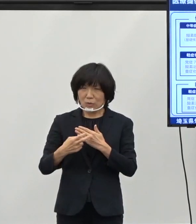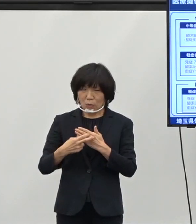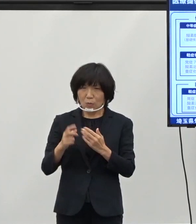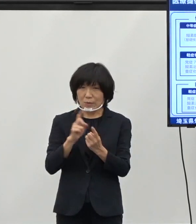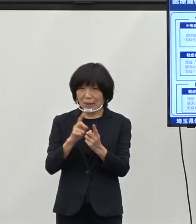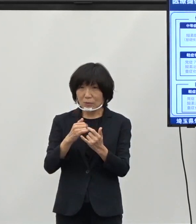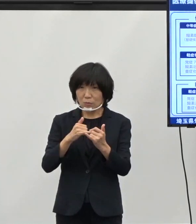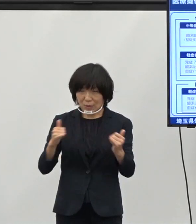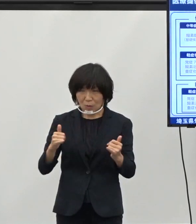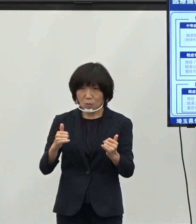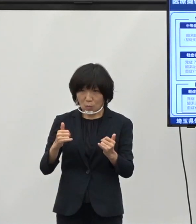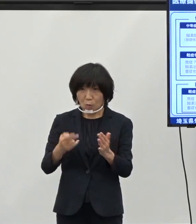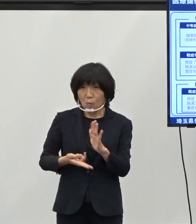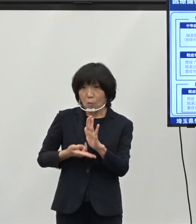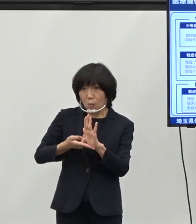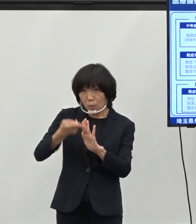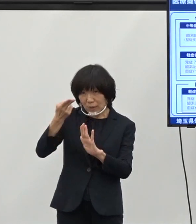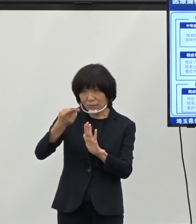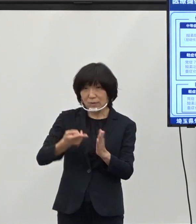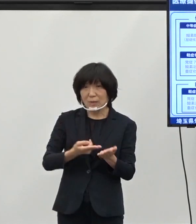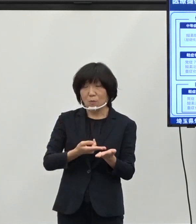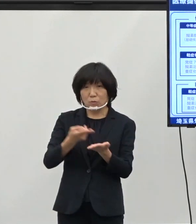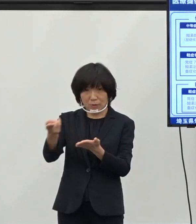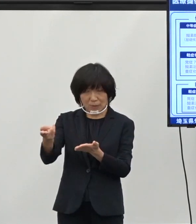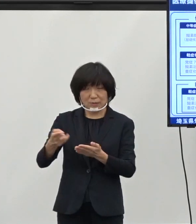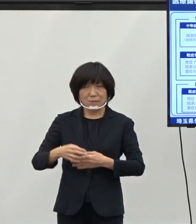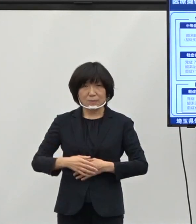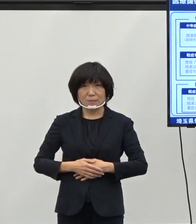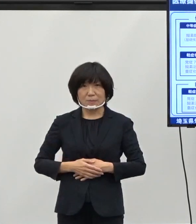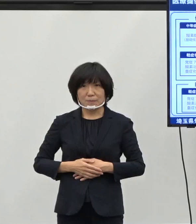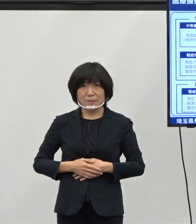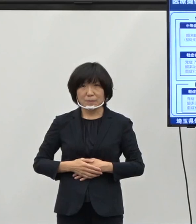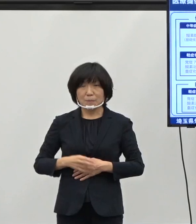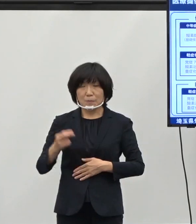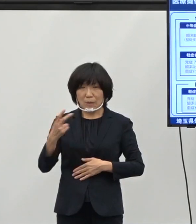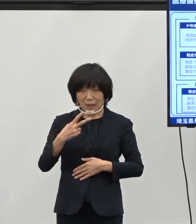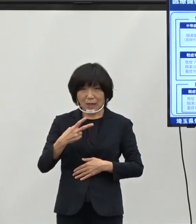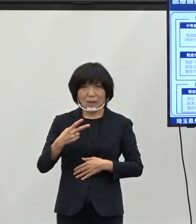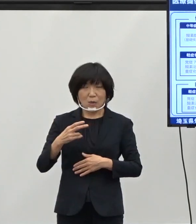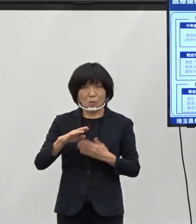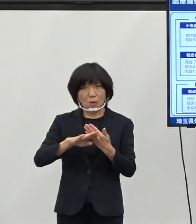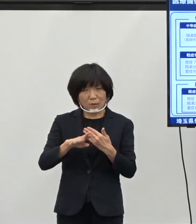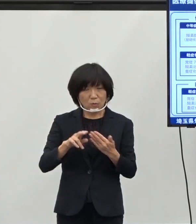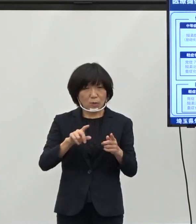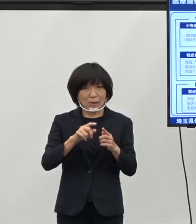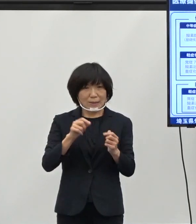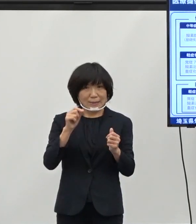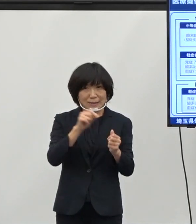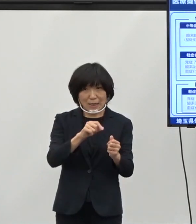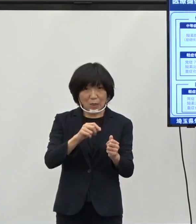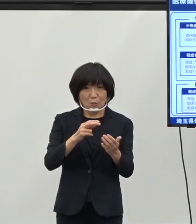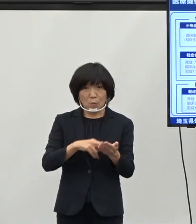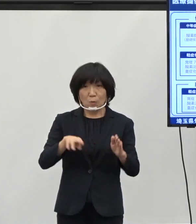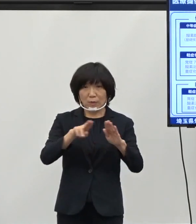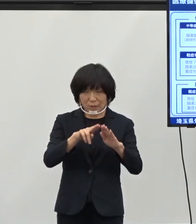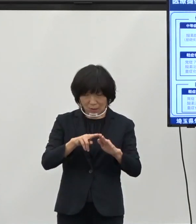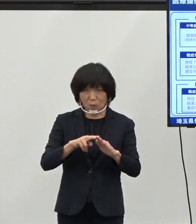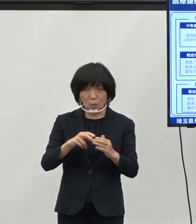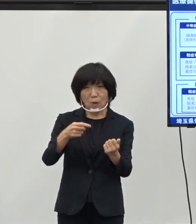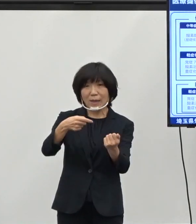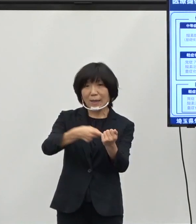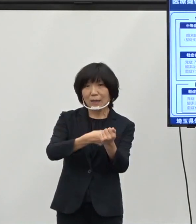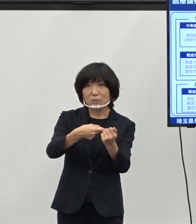と送ります。一方抗体カクテル療法は拠点病院でも行っているところ、 外来受診者の中